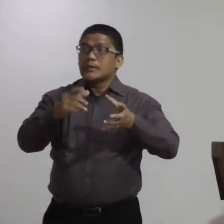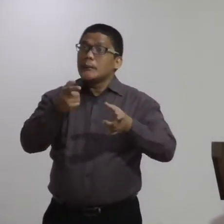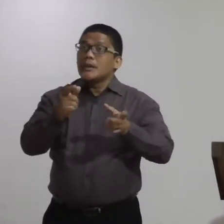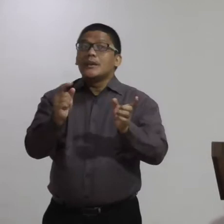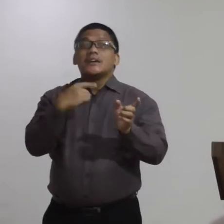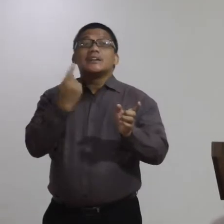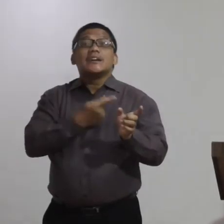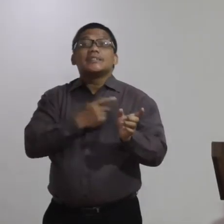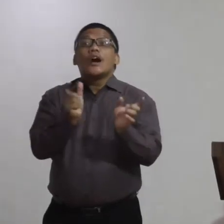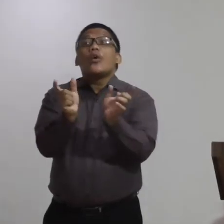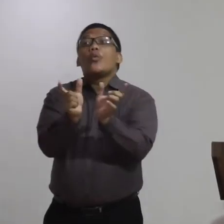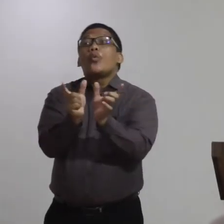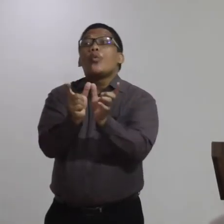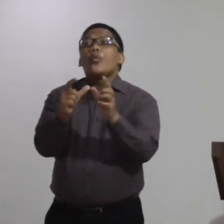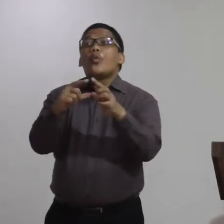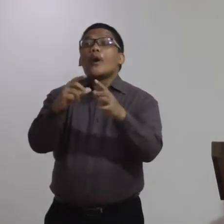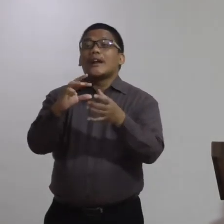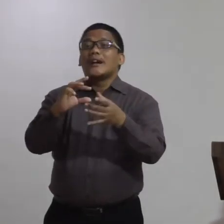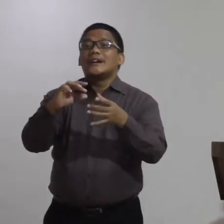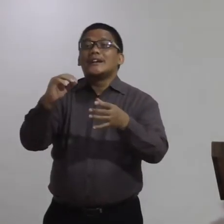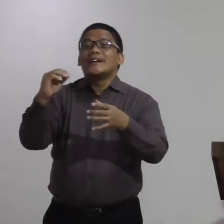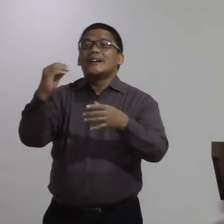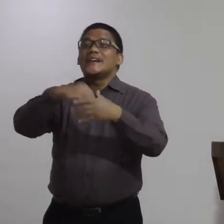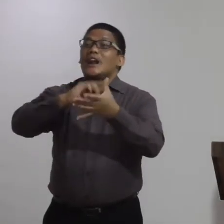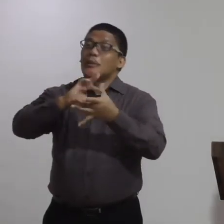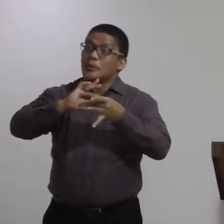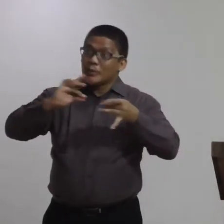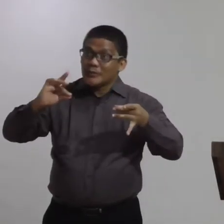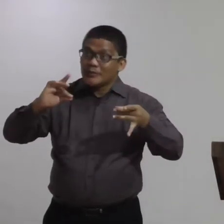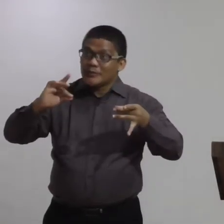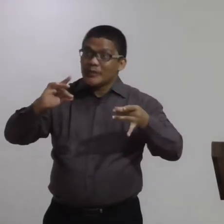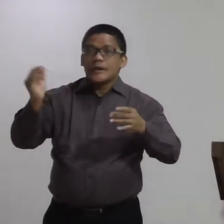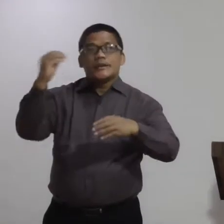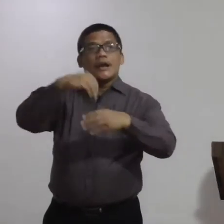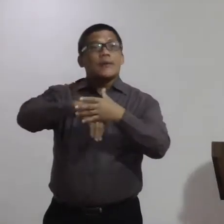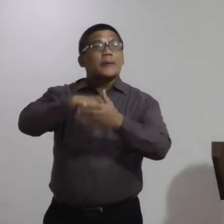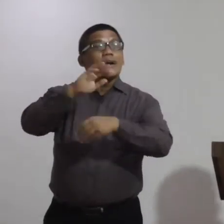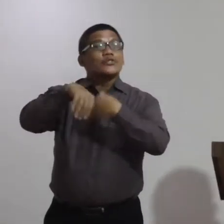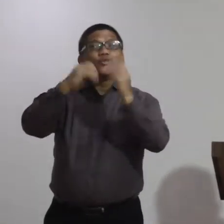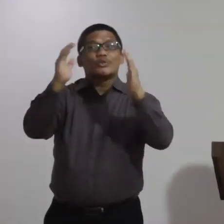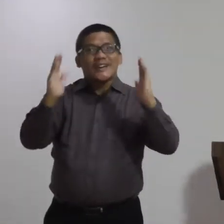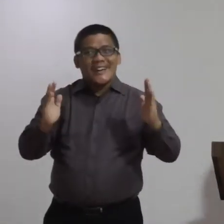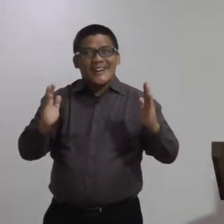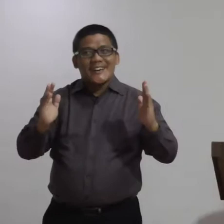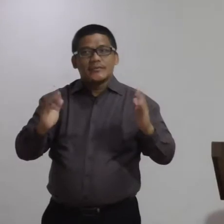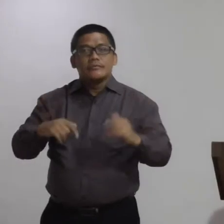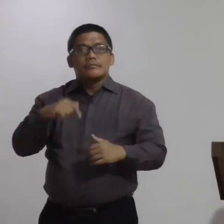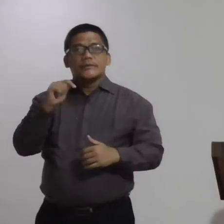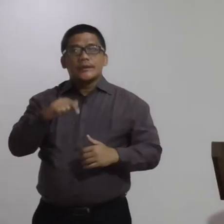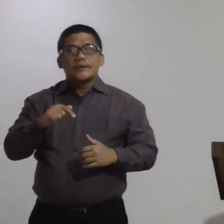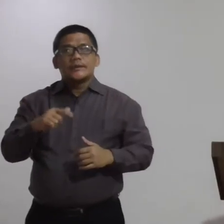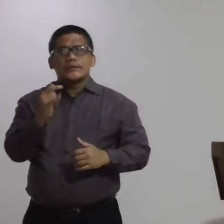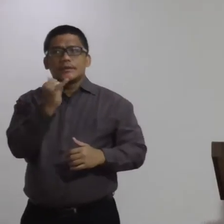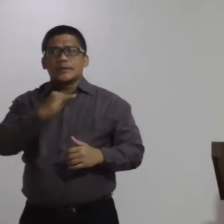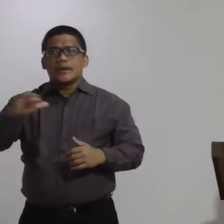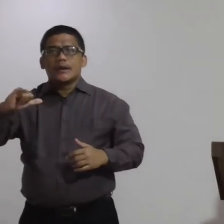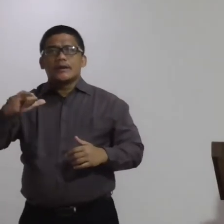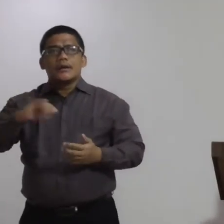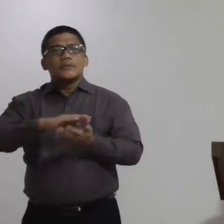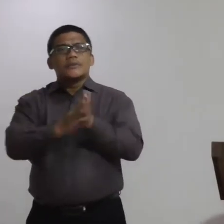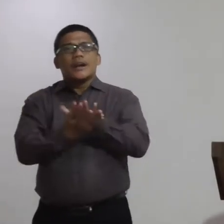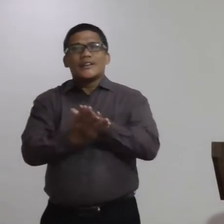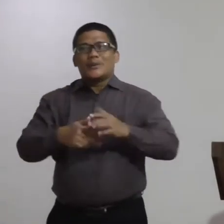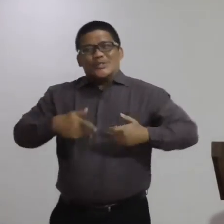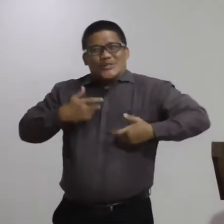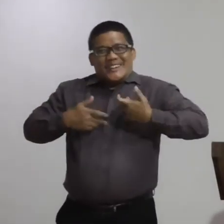kewarganegaraan kita juga secara roh, secara rohani ada di dalam surga. Nah, inilah yang menjadi satu